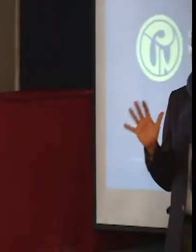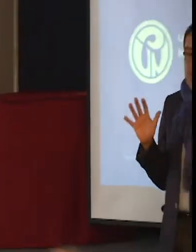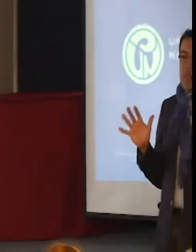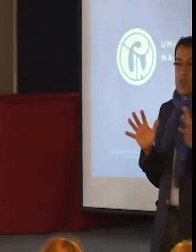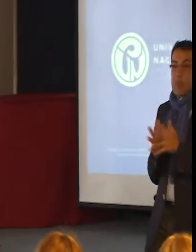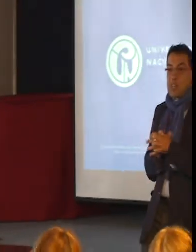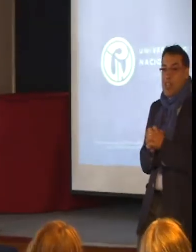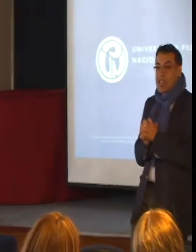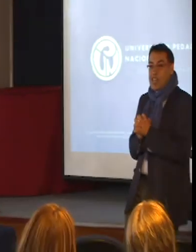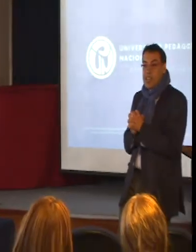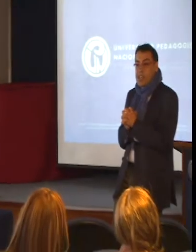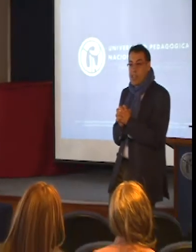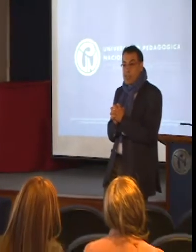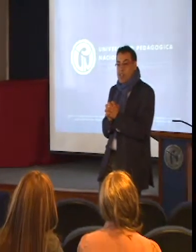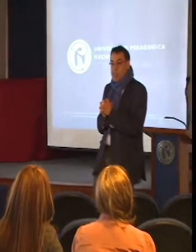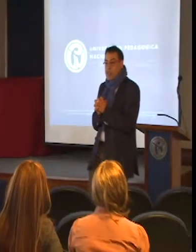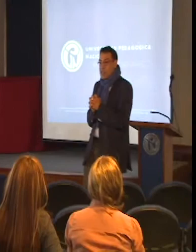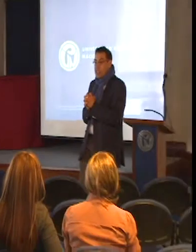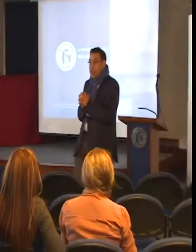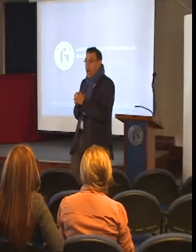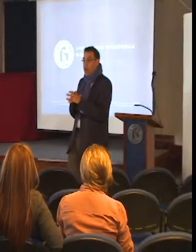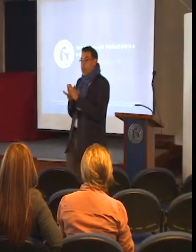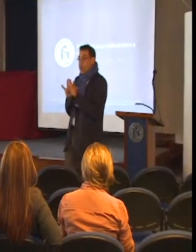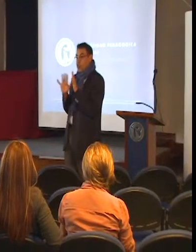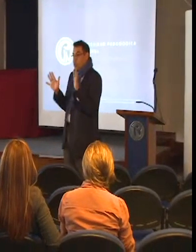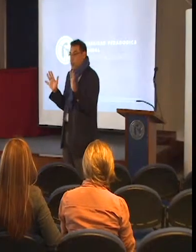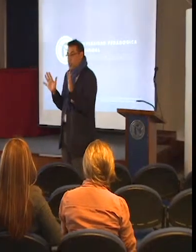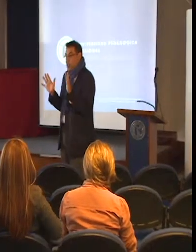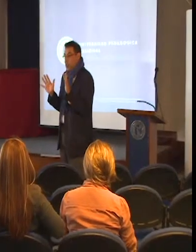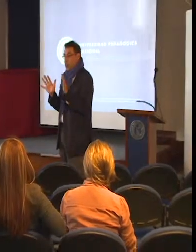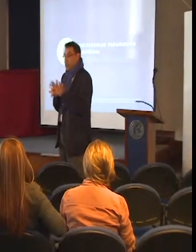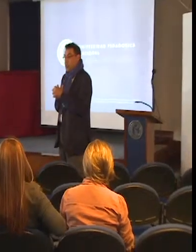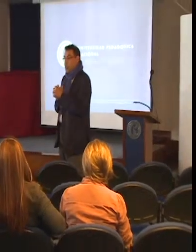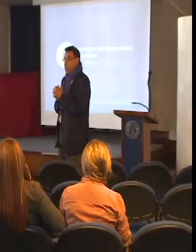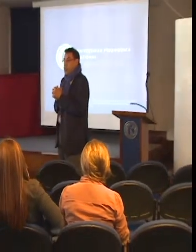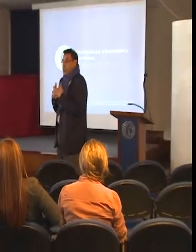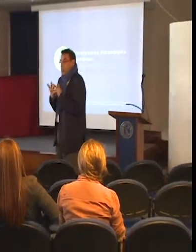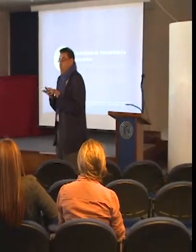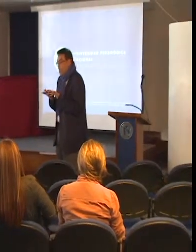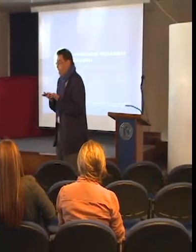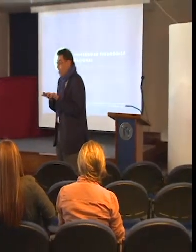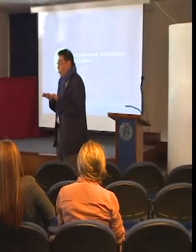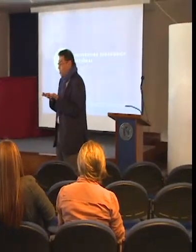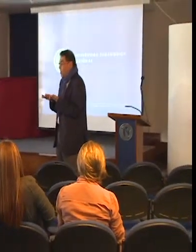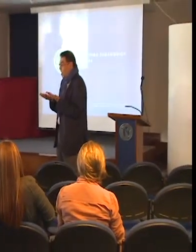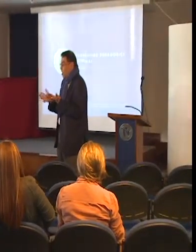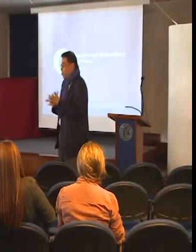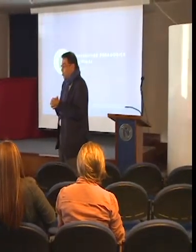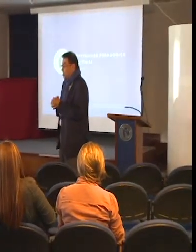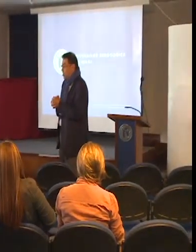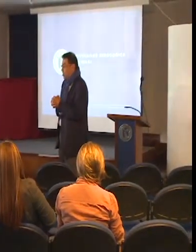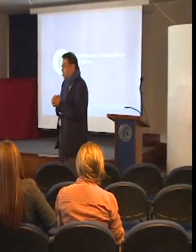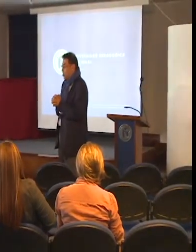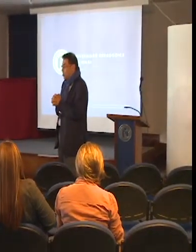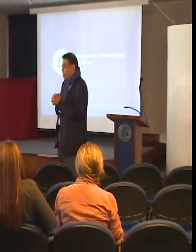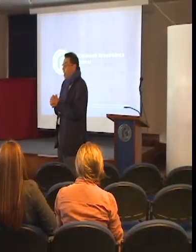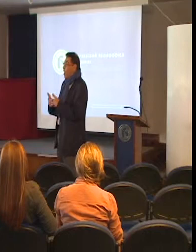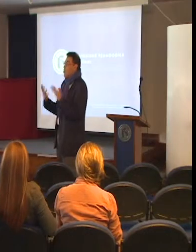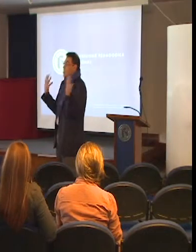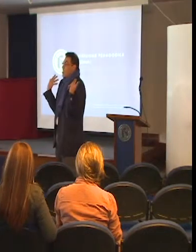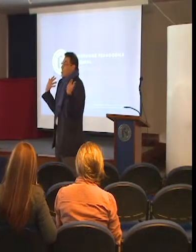tema, se evidencia algo fundamental, y es hay un desconocimiento de los profesionales frente a